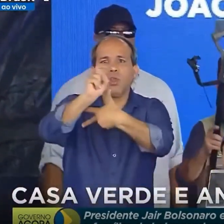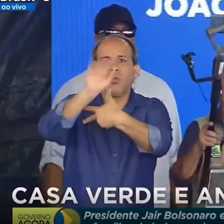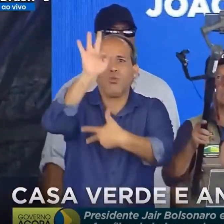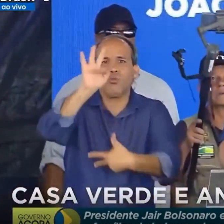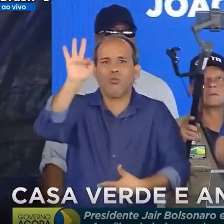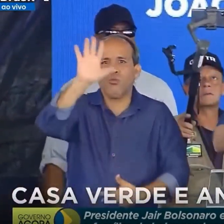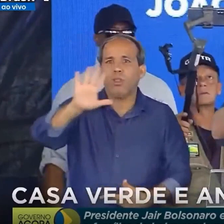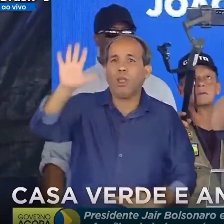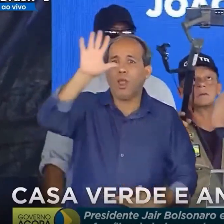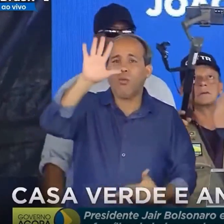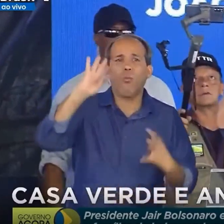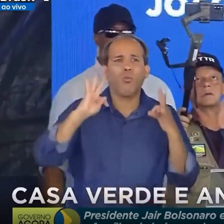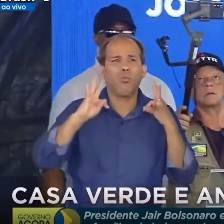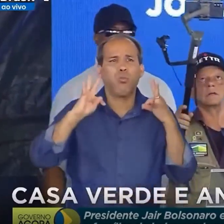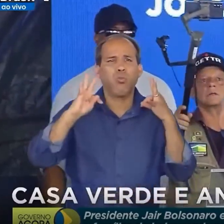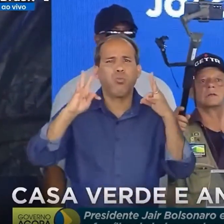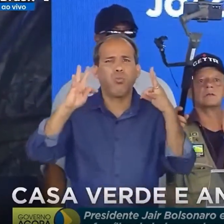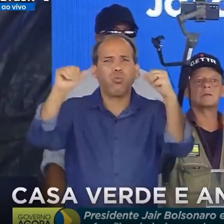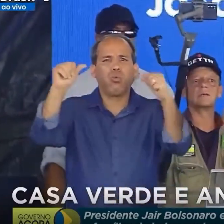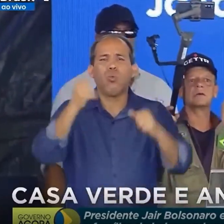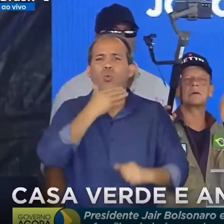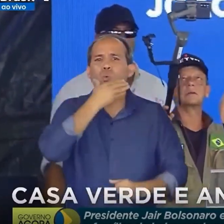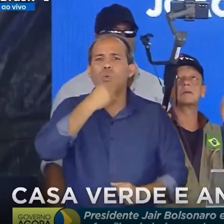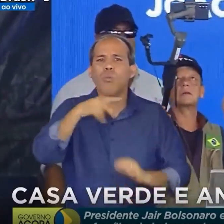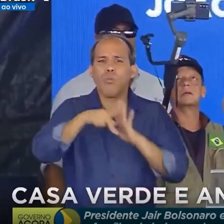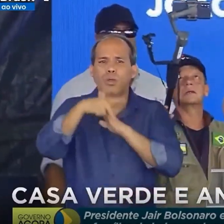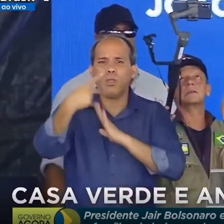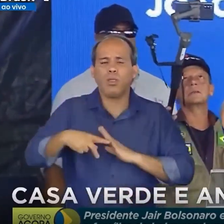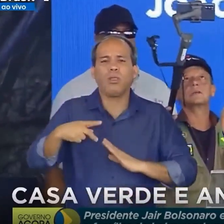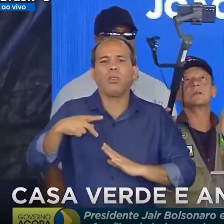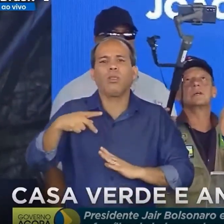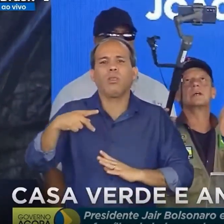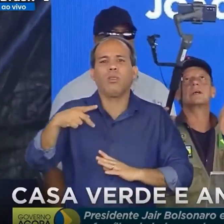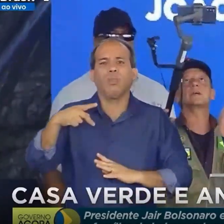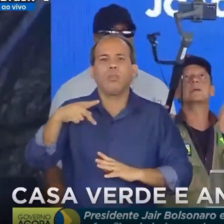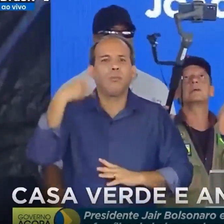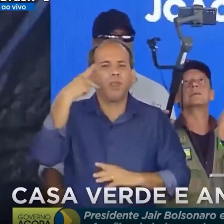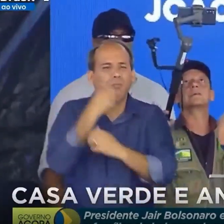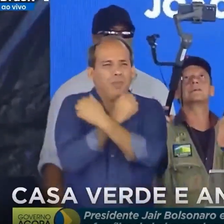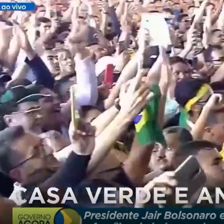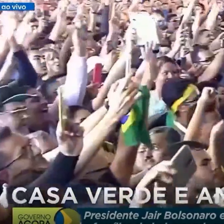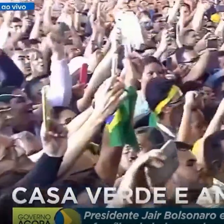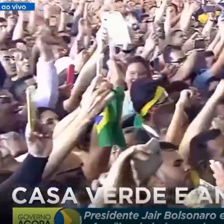A todos os homens da Paraíba, um abraço.